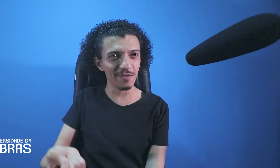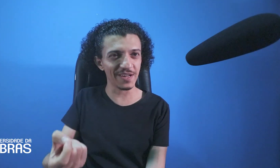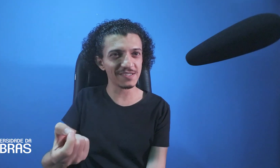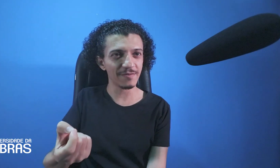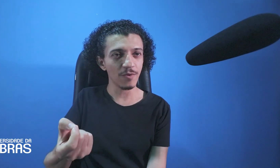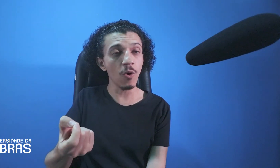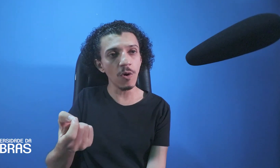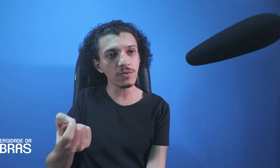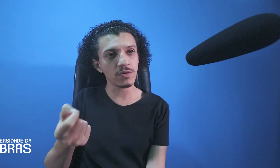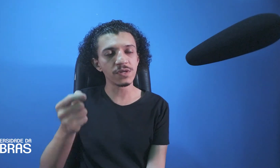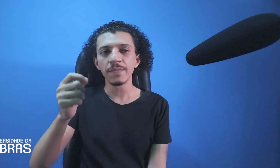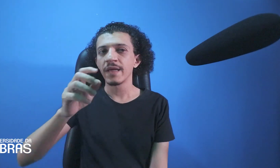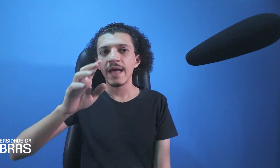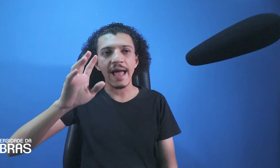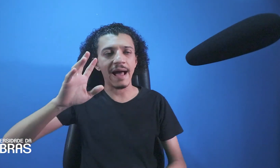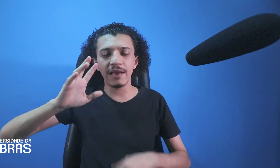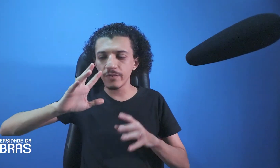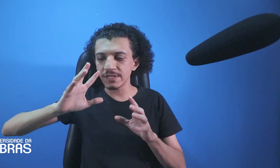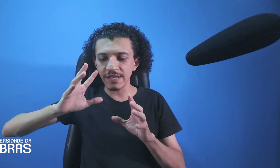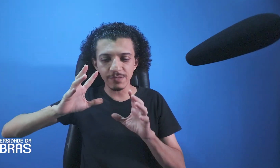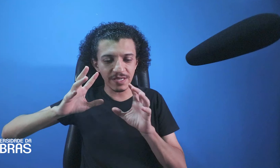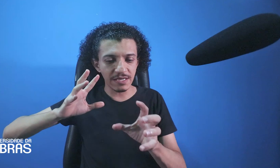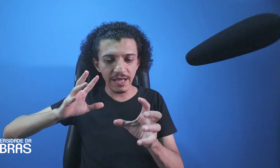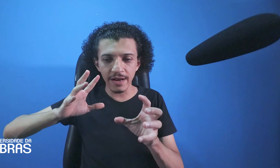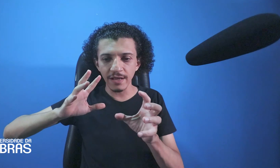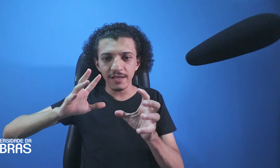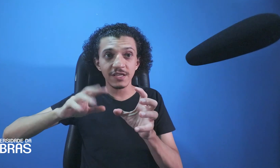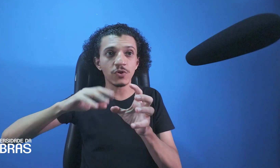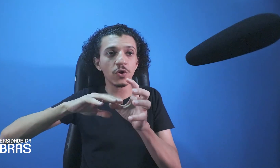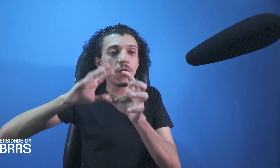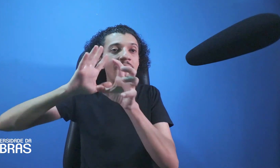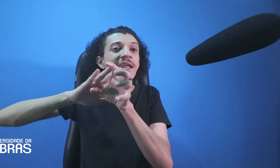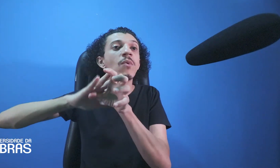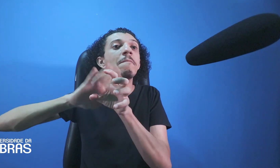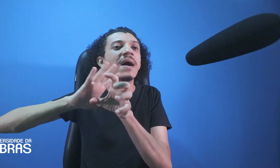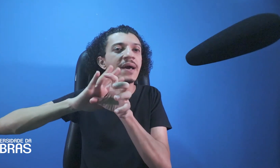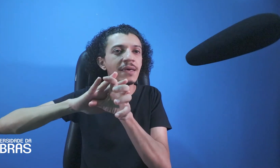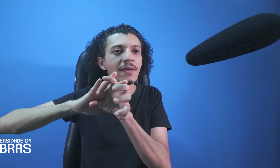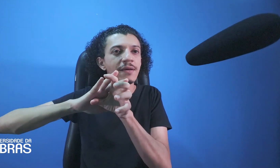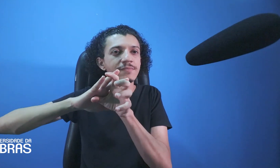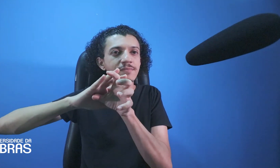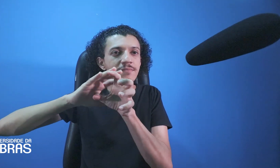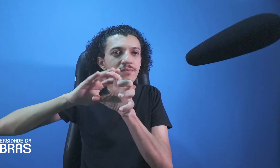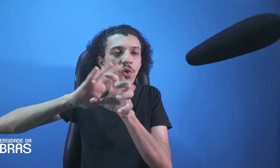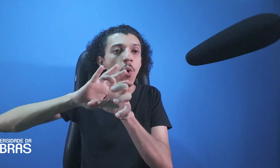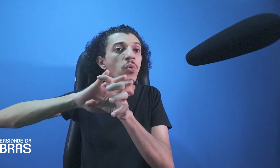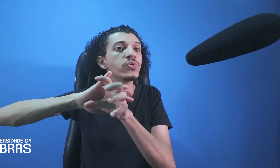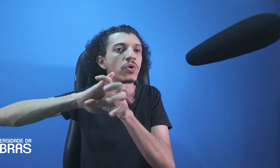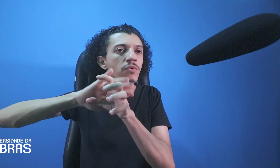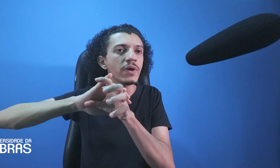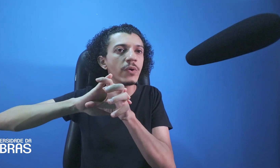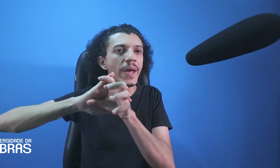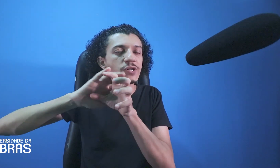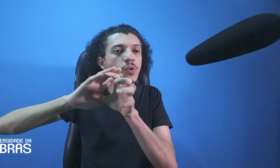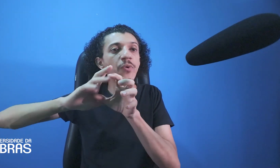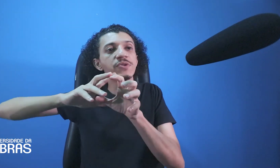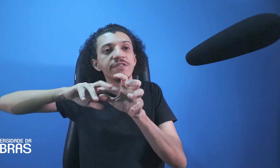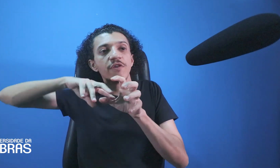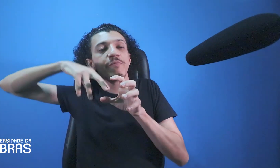Libras. Outros, a língua de sinais brasileira se tornou a língua mãe, ou um tronco linguístico para o desenvolvimento